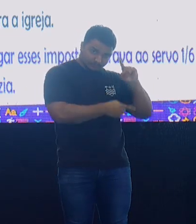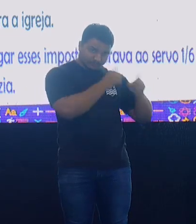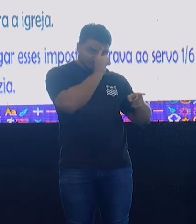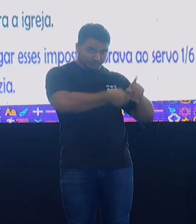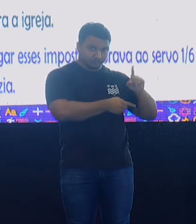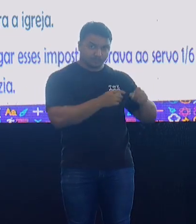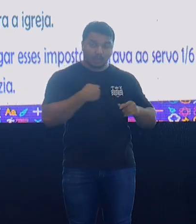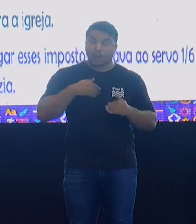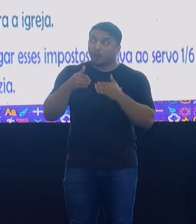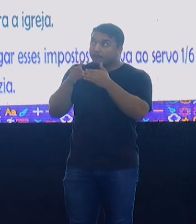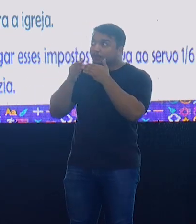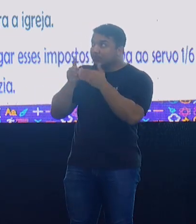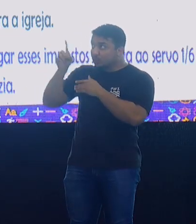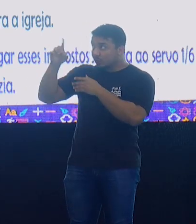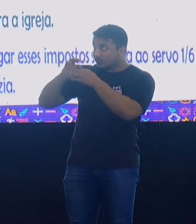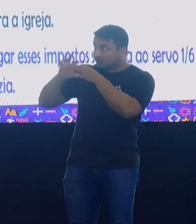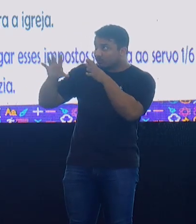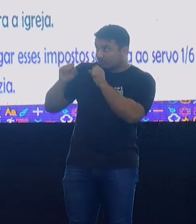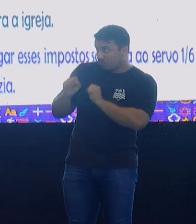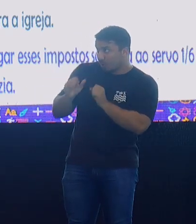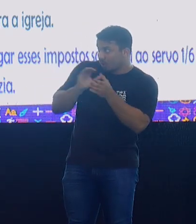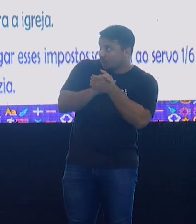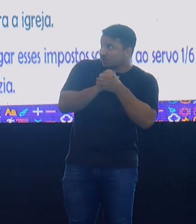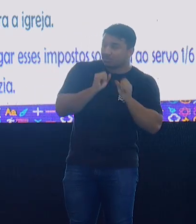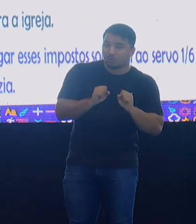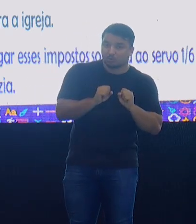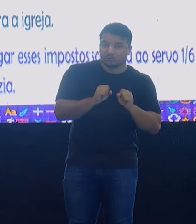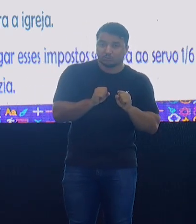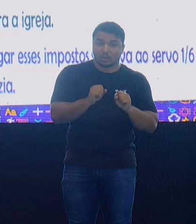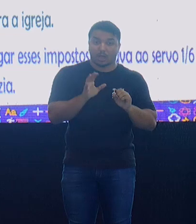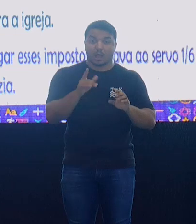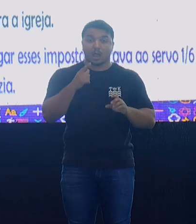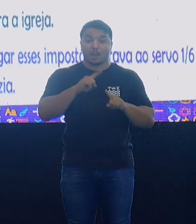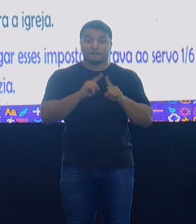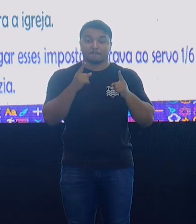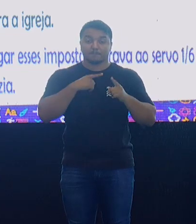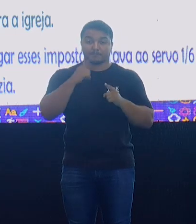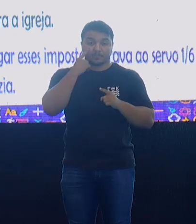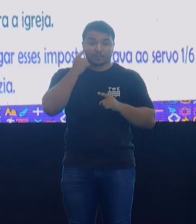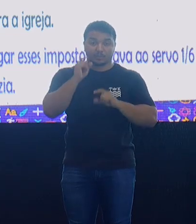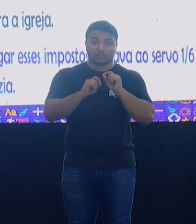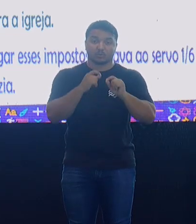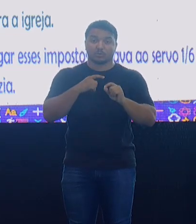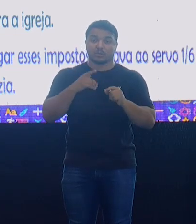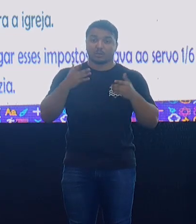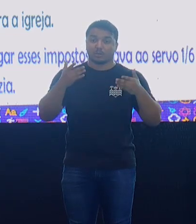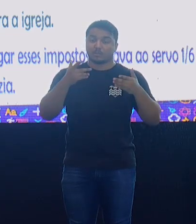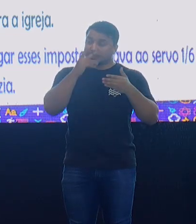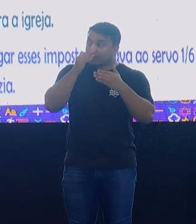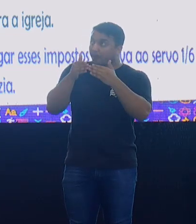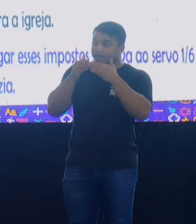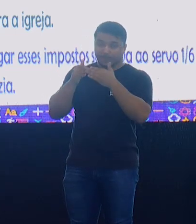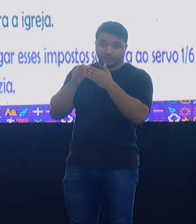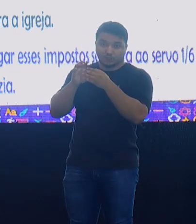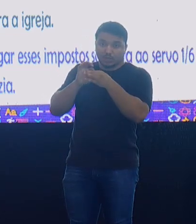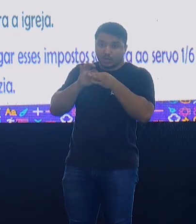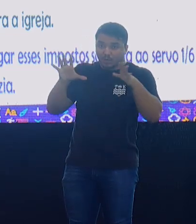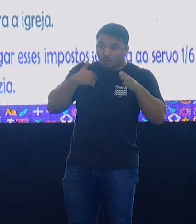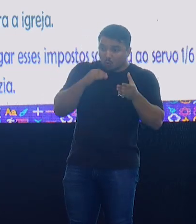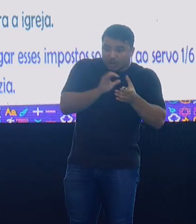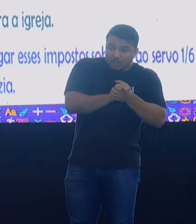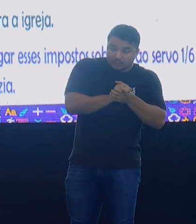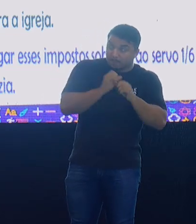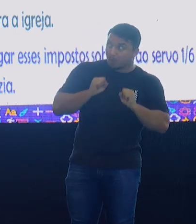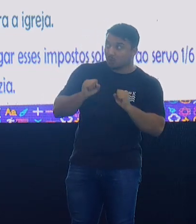para casar era pedir essa autorização. Quando o servo ia até o senhor dele pedir autorização para